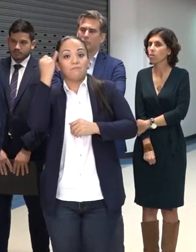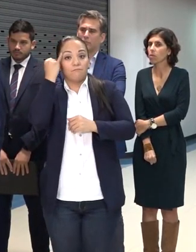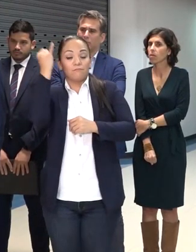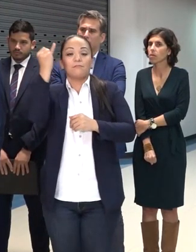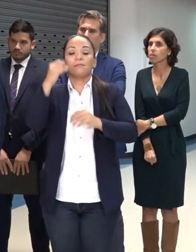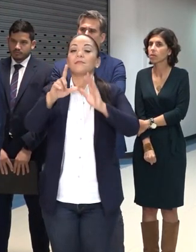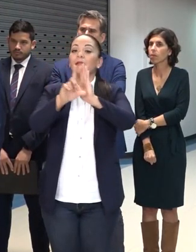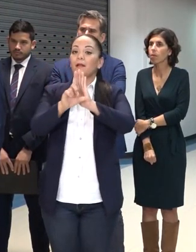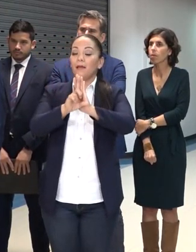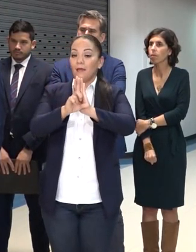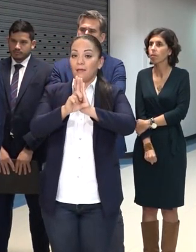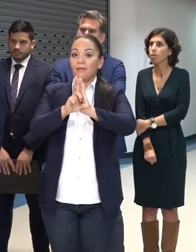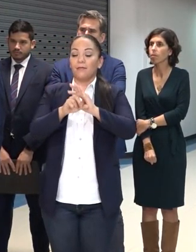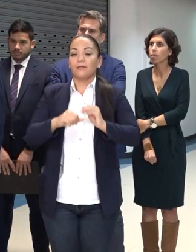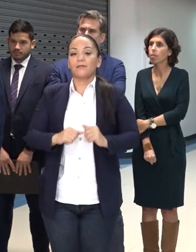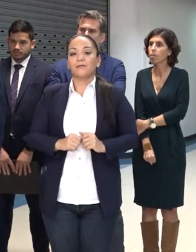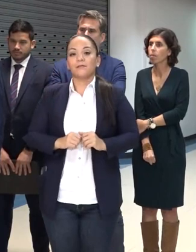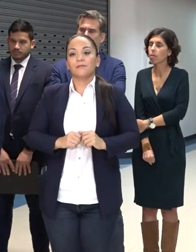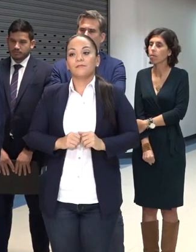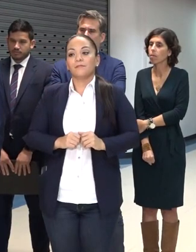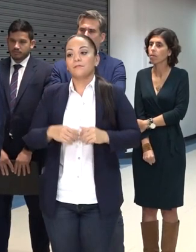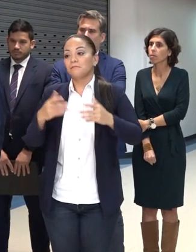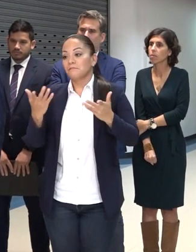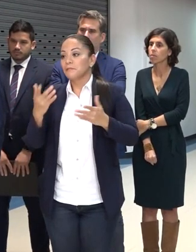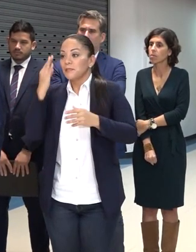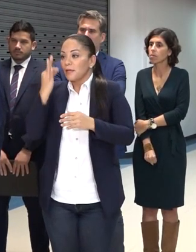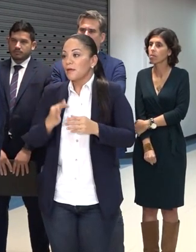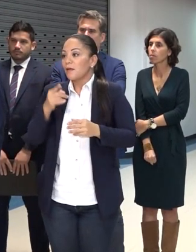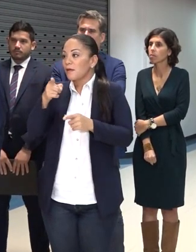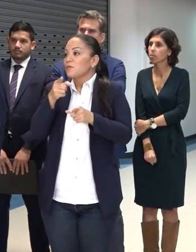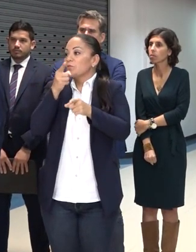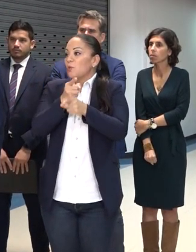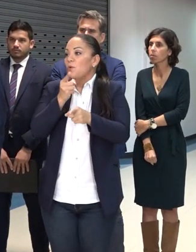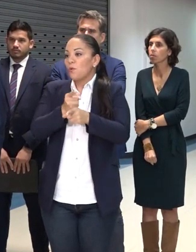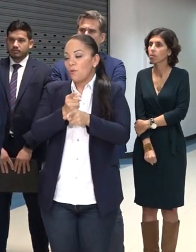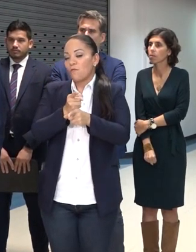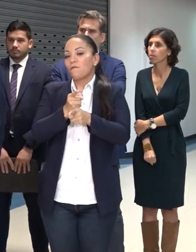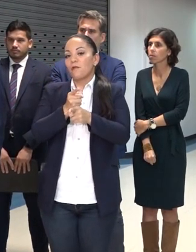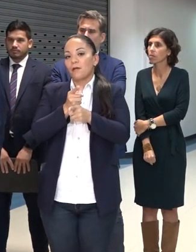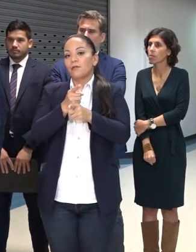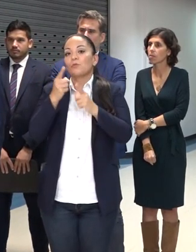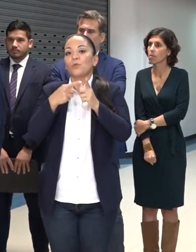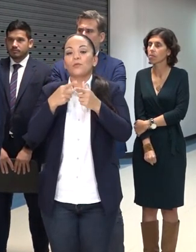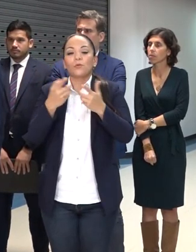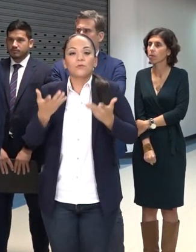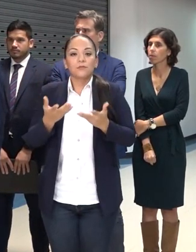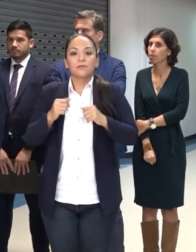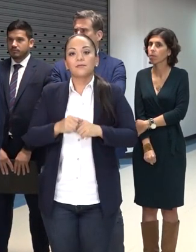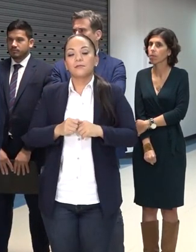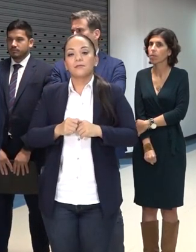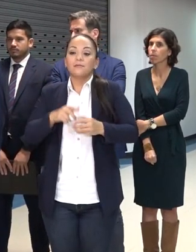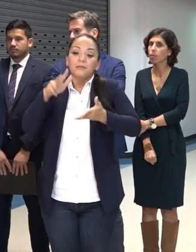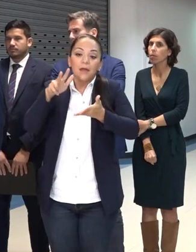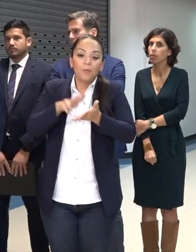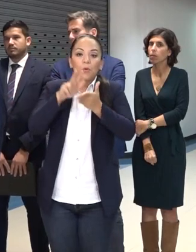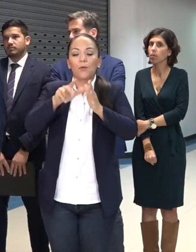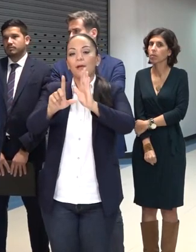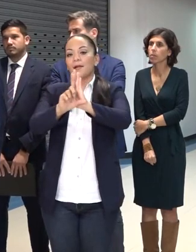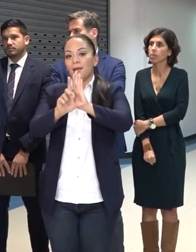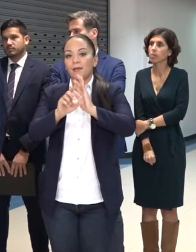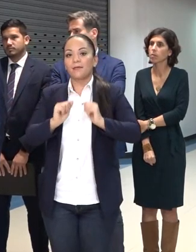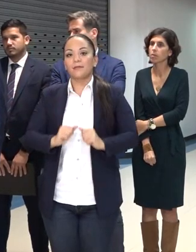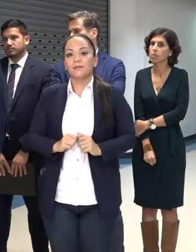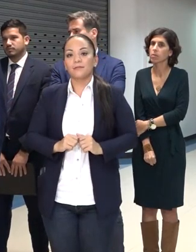iniciativa de ley se considera que es lo apropiado, entonces, o se aprueba como ley de la